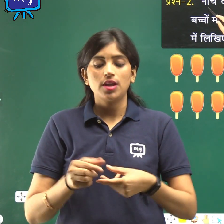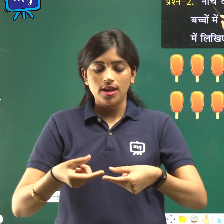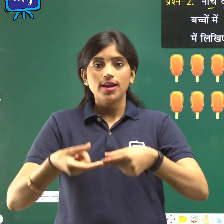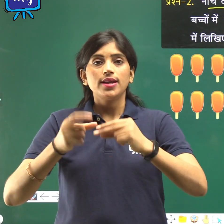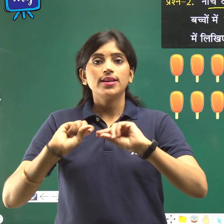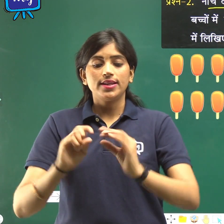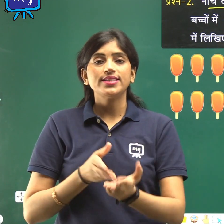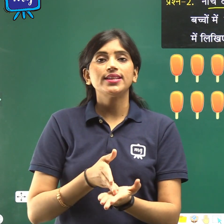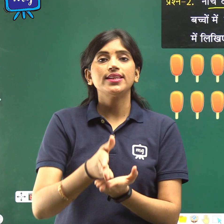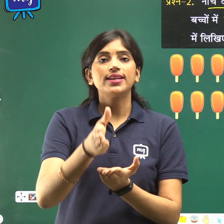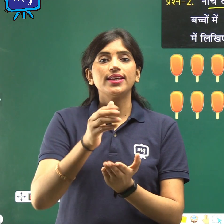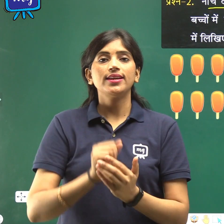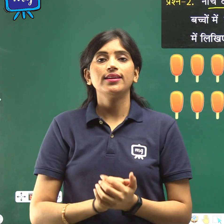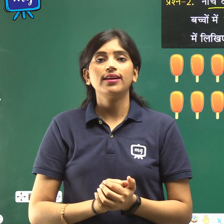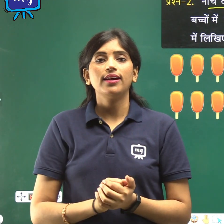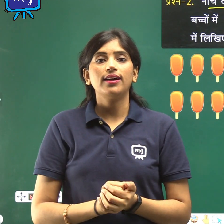नीचे दी गई